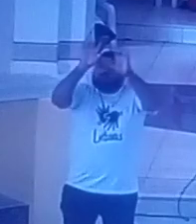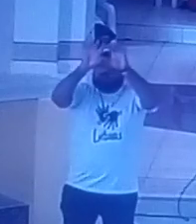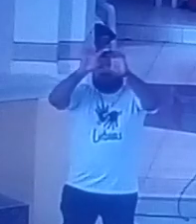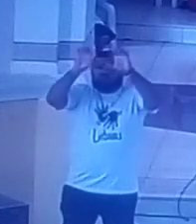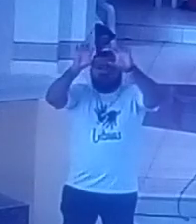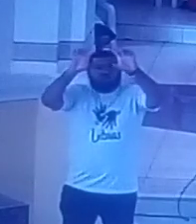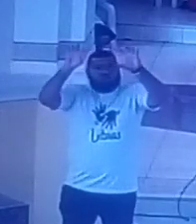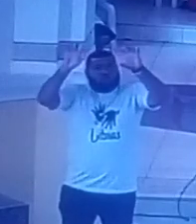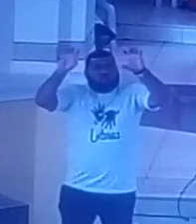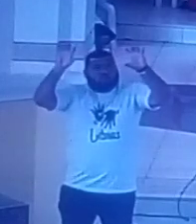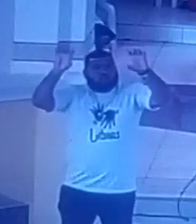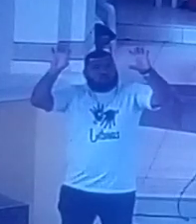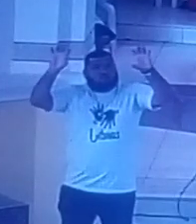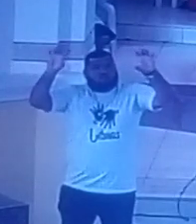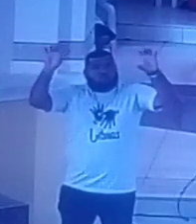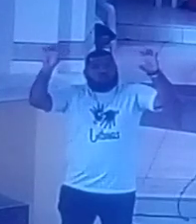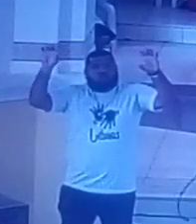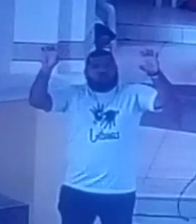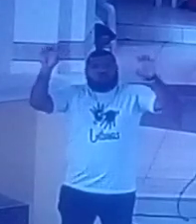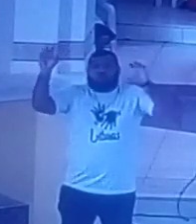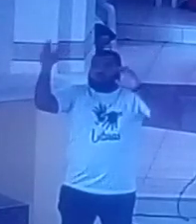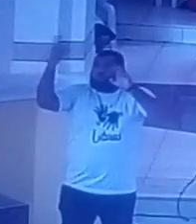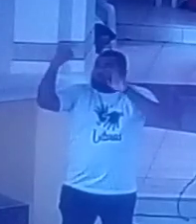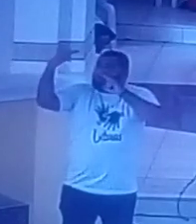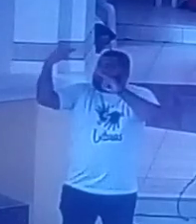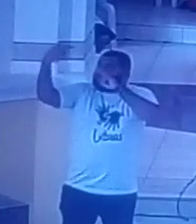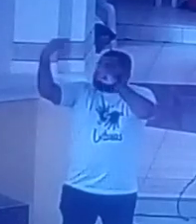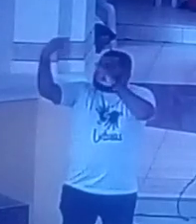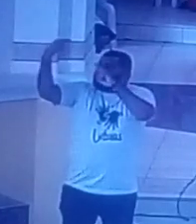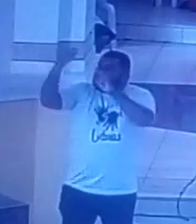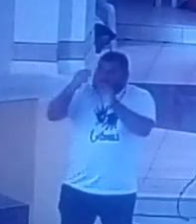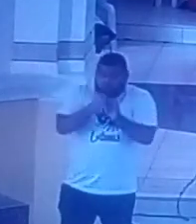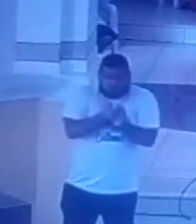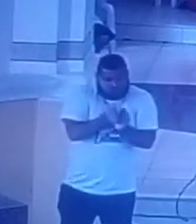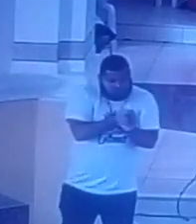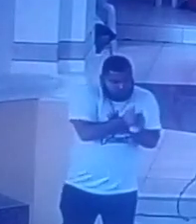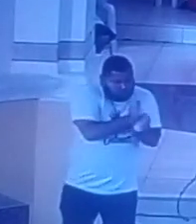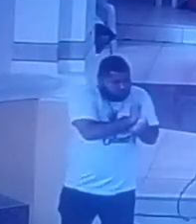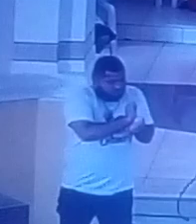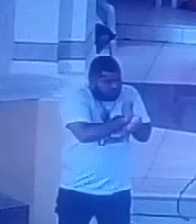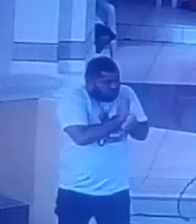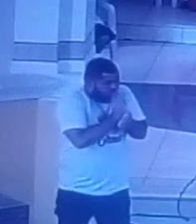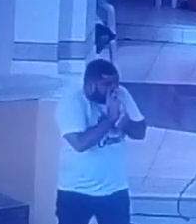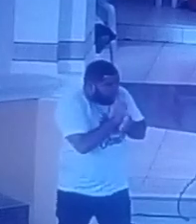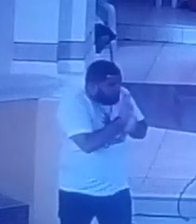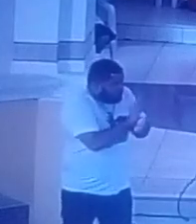céus como os olhos dos escravos estão fitos